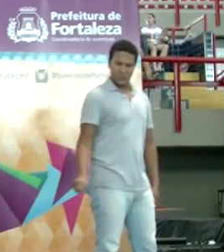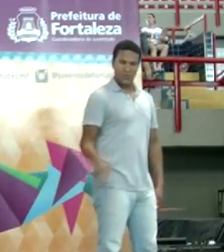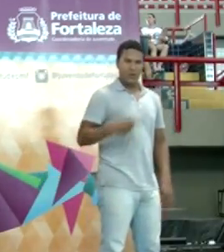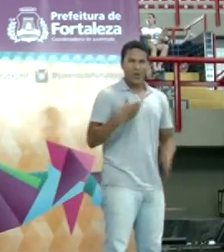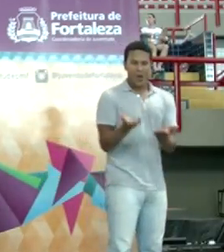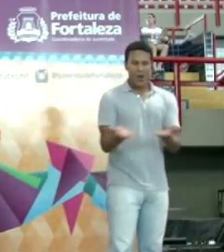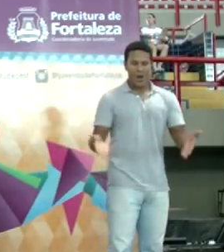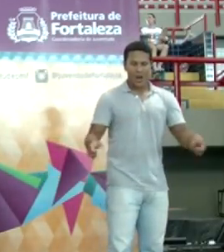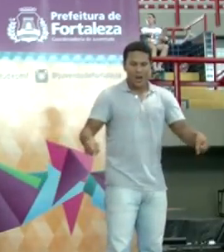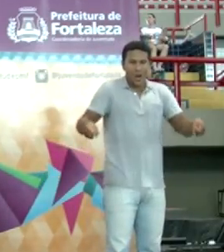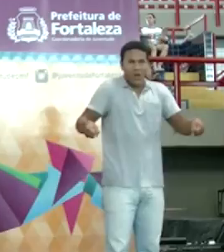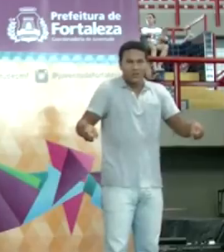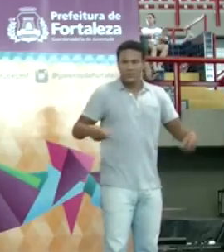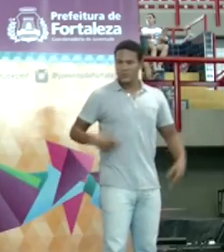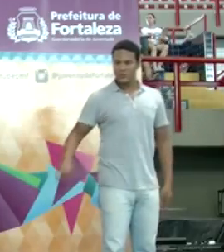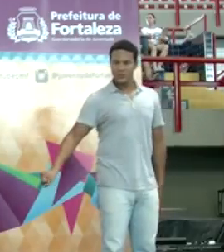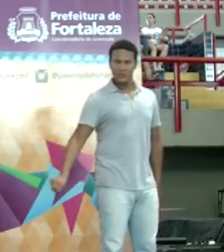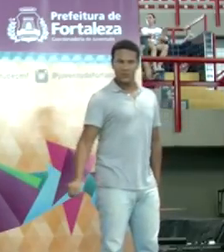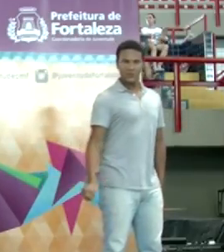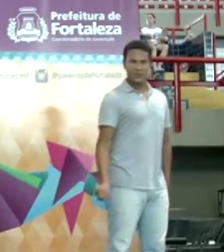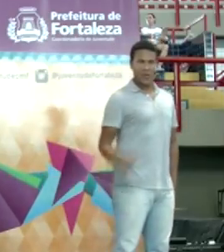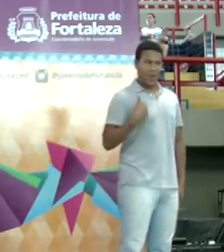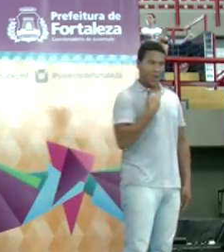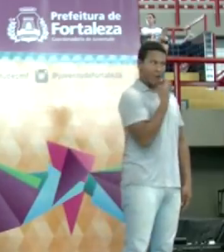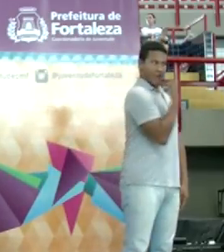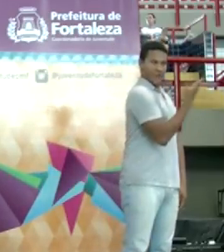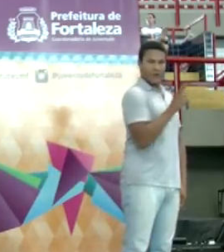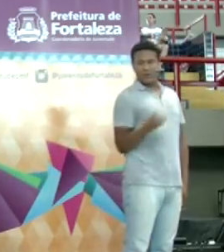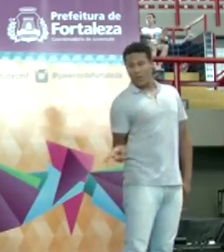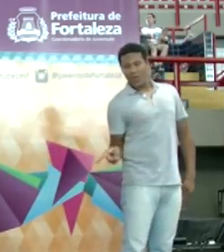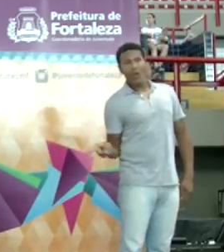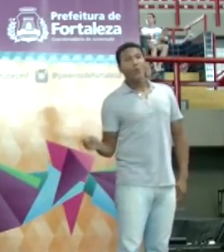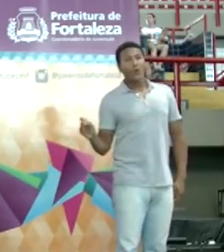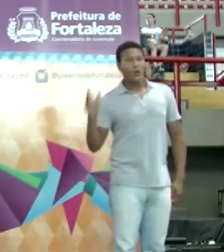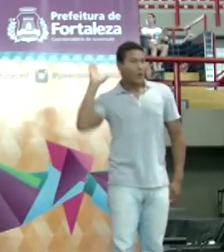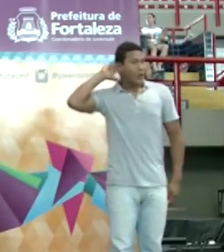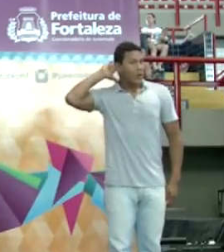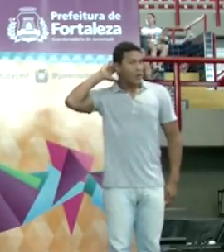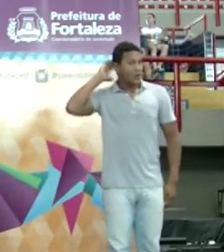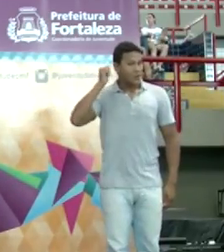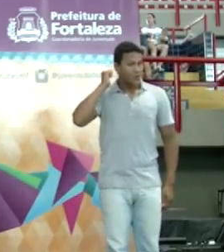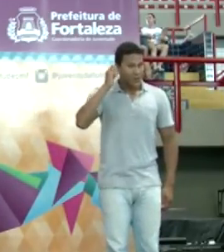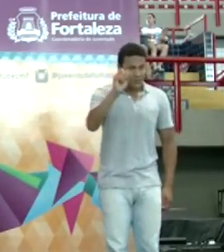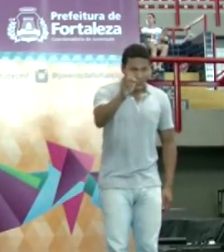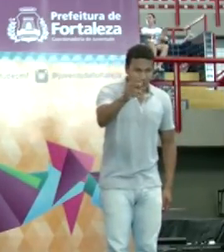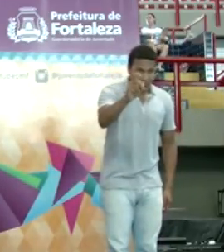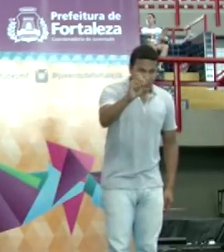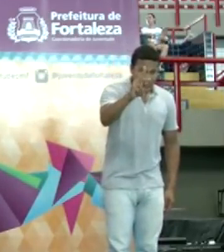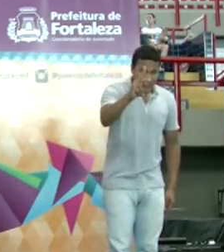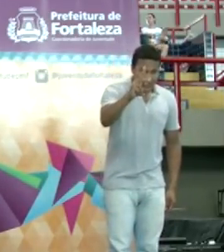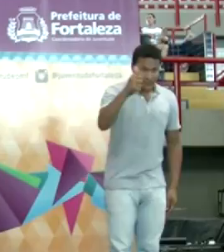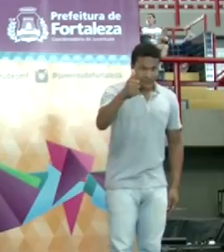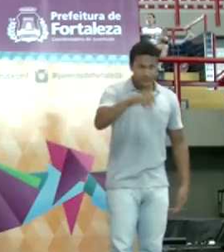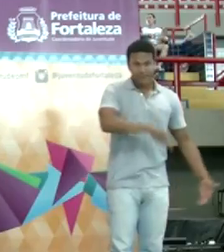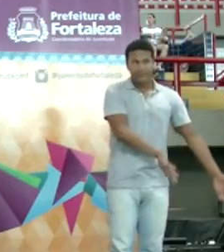caixa. Para trás. Tá certo, galera? Tá bom?